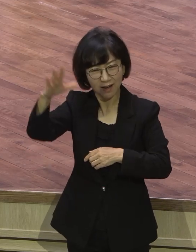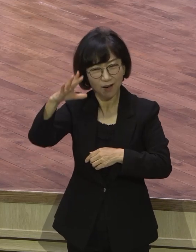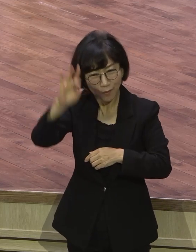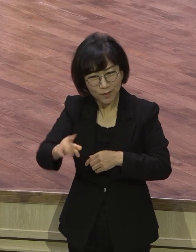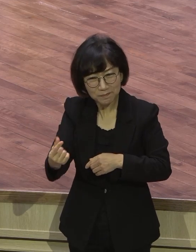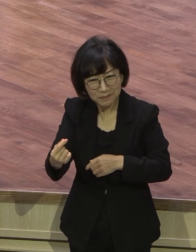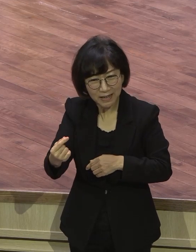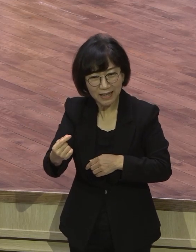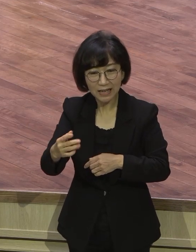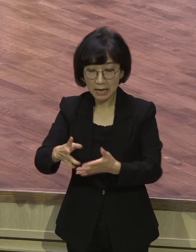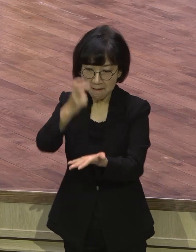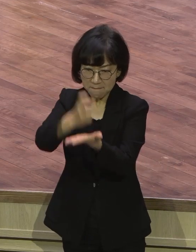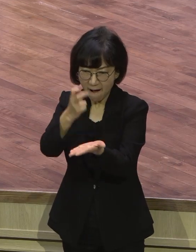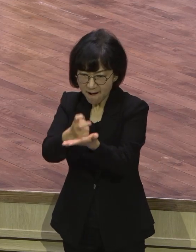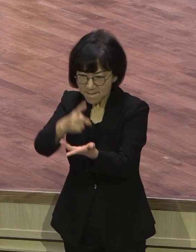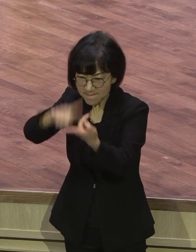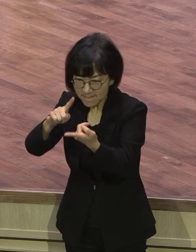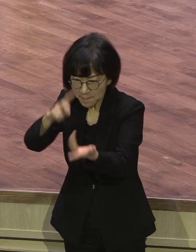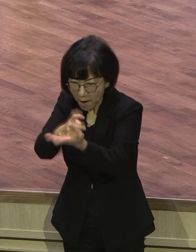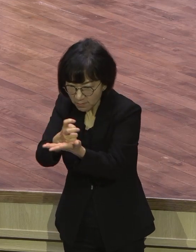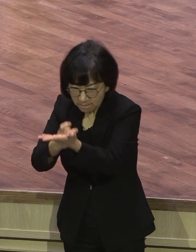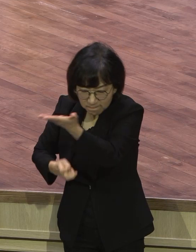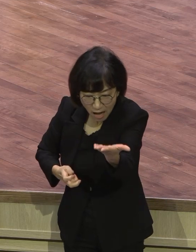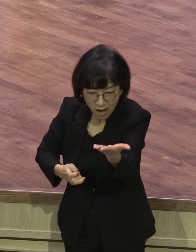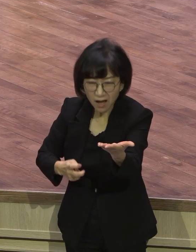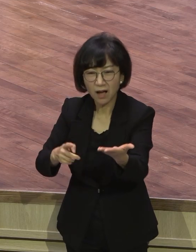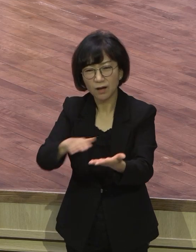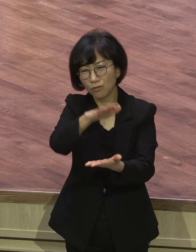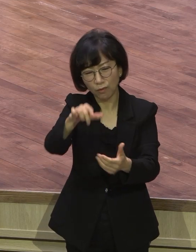법대로 하면 살아날 사람이 아무도 없습니다.